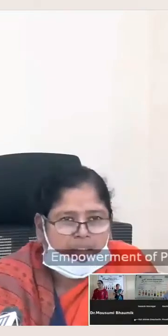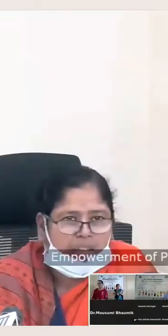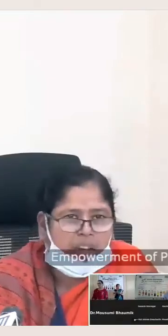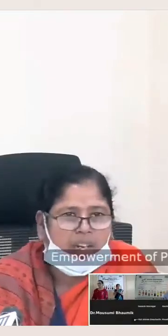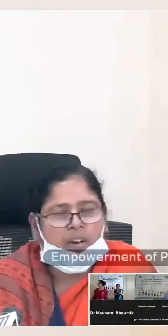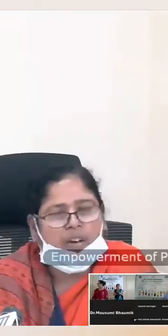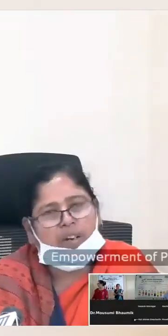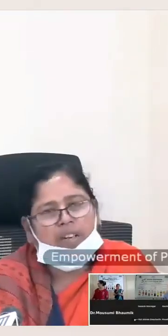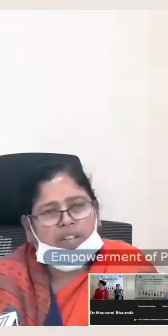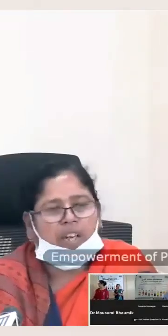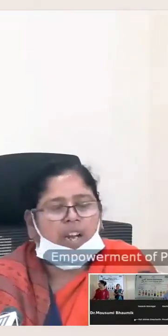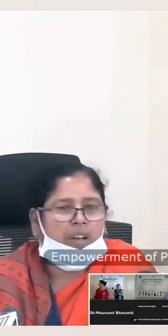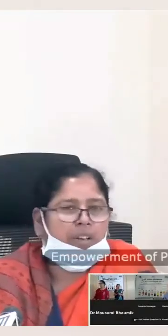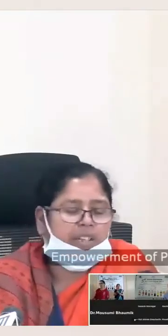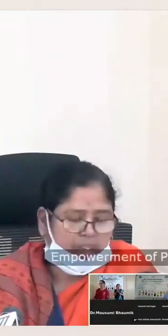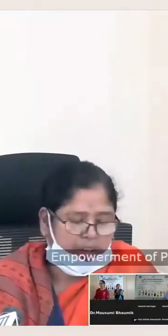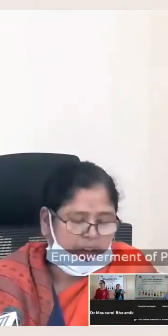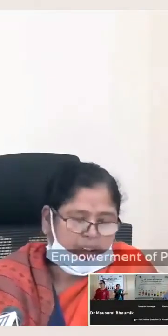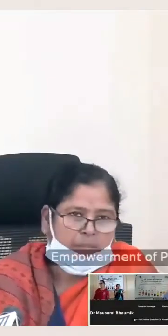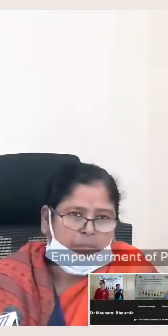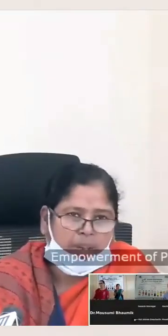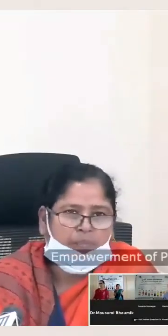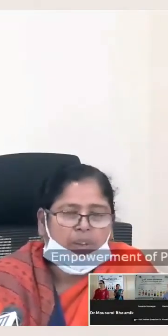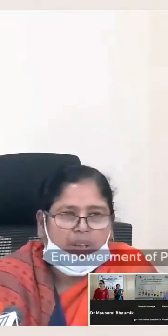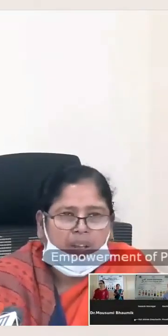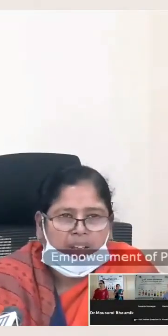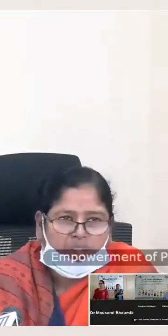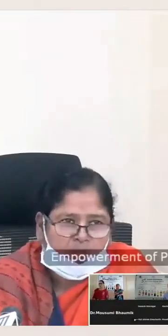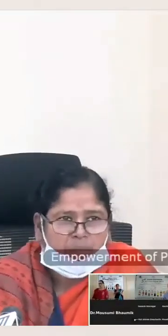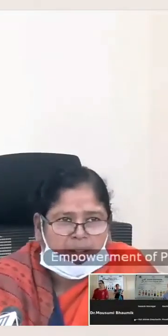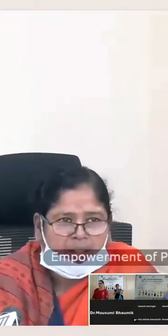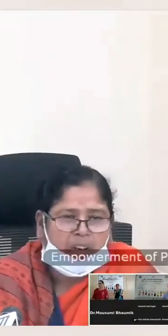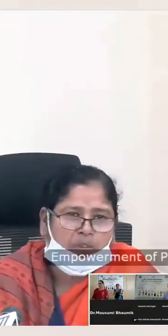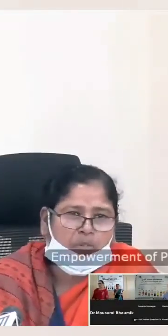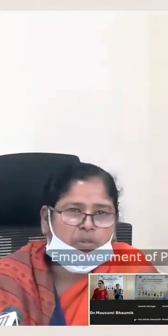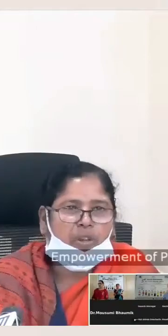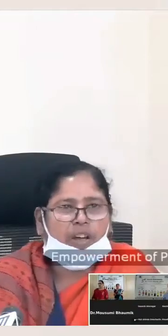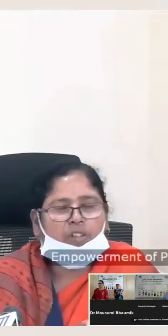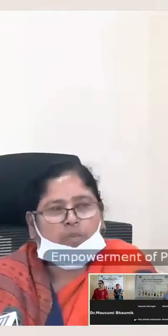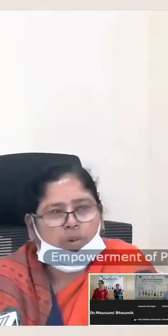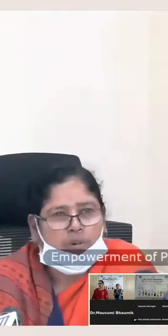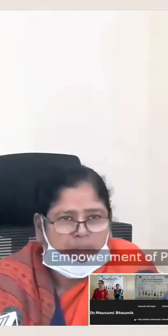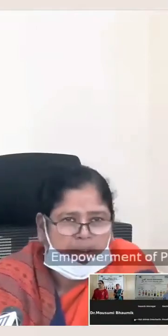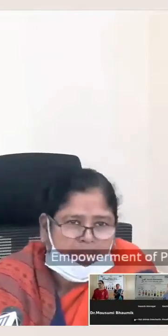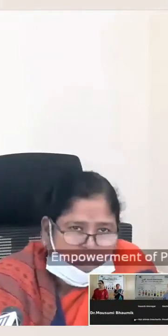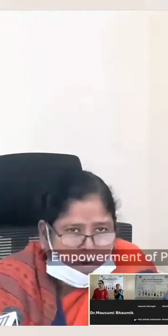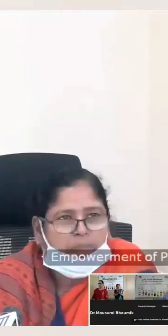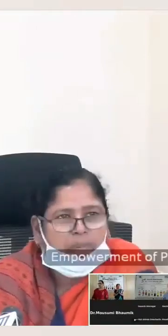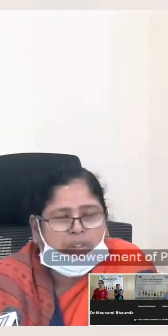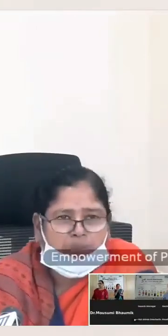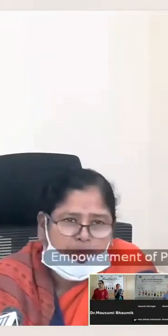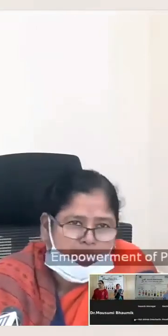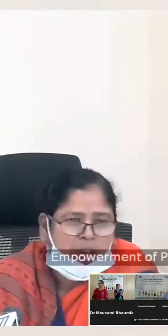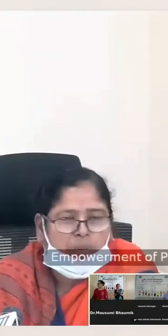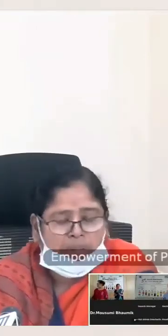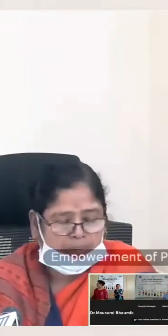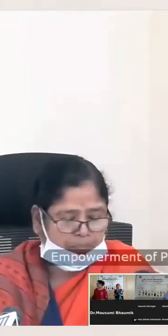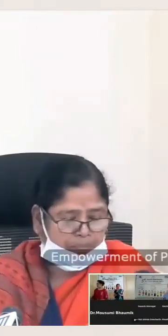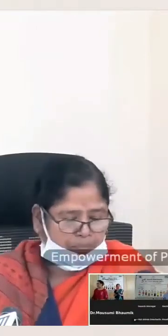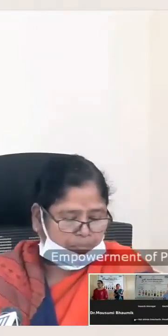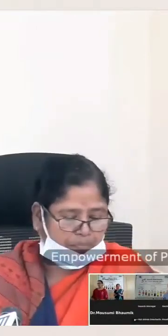हम उत्साहित करेंगे और टीका लगाएंगे। ऐसा मैं सबसे प्रार्थना करती हूँ और सबको मेरी